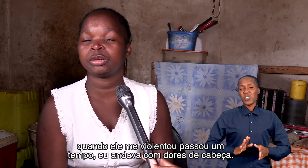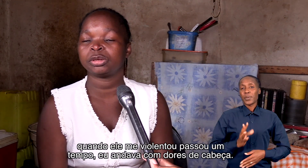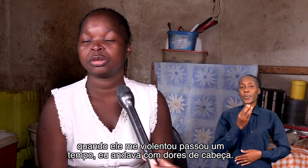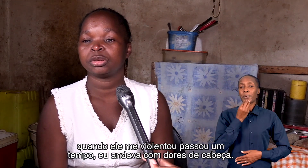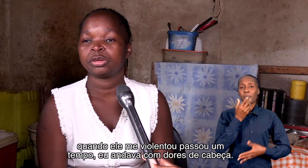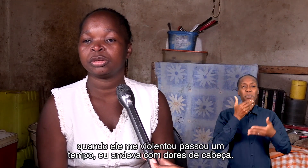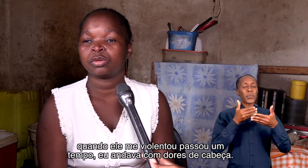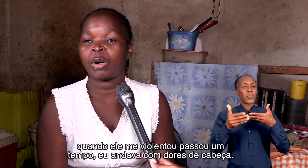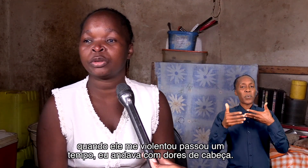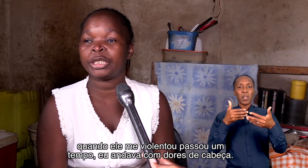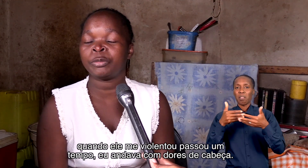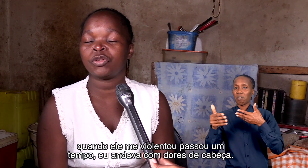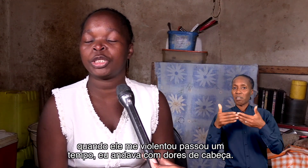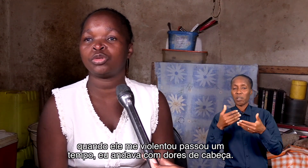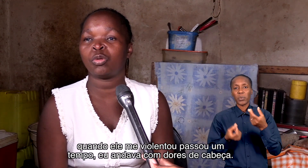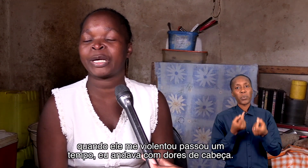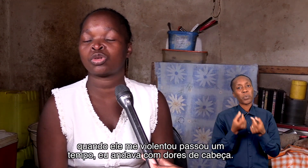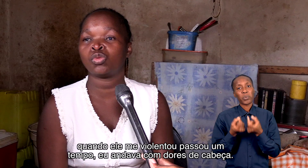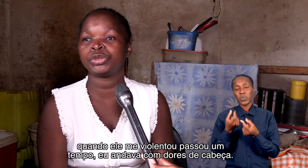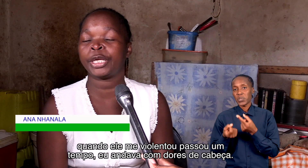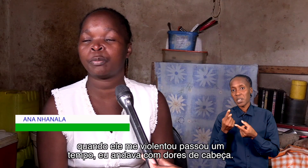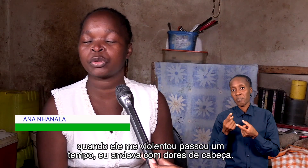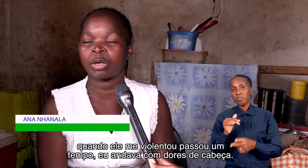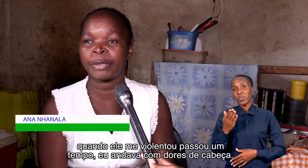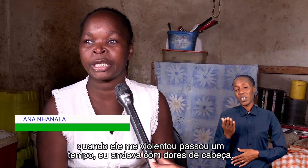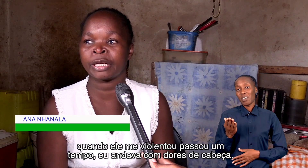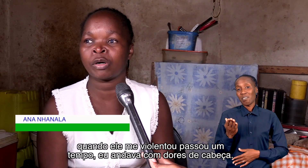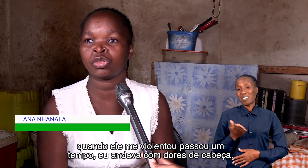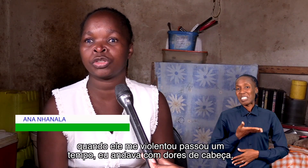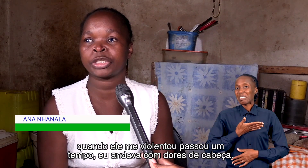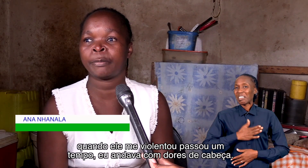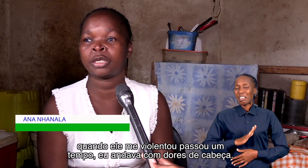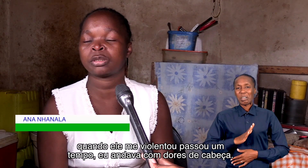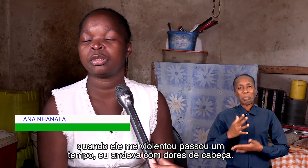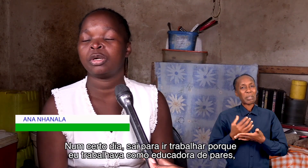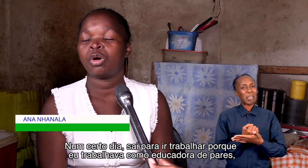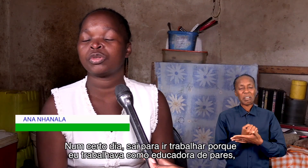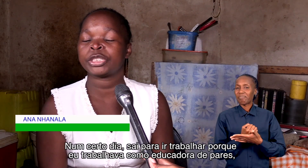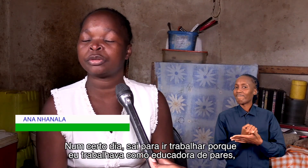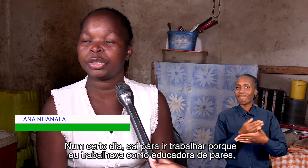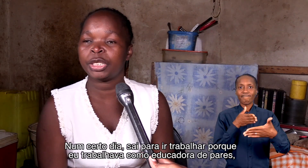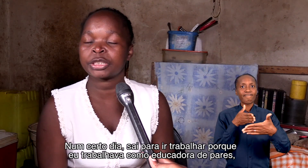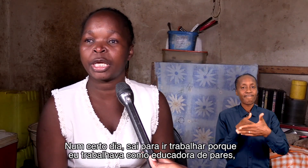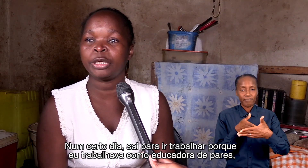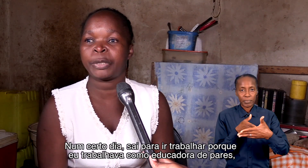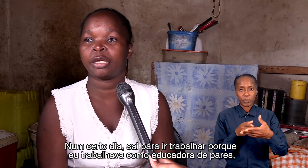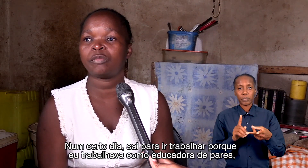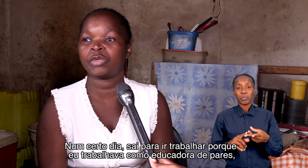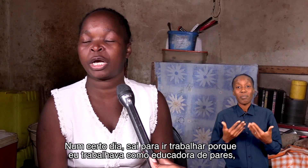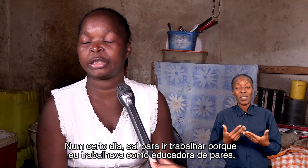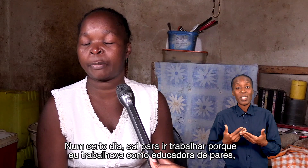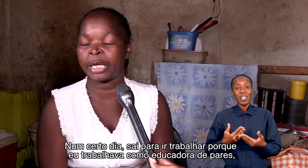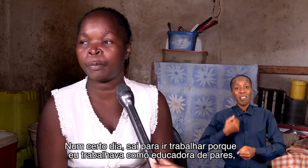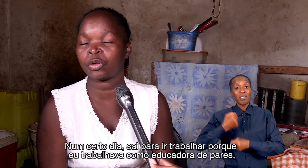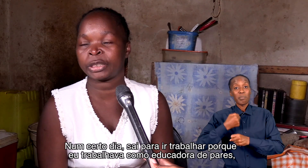assim. Quando ele me violentou, passou um tempo, eu só apenas andava com dor de cabeça. Um certo dia saí para